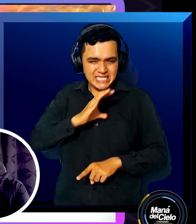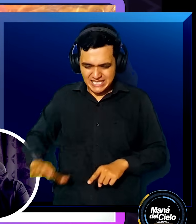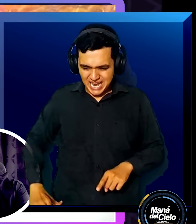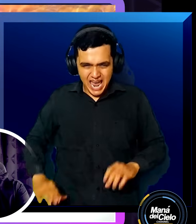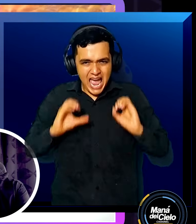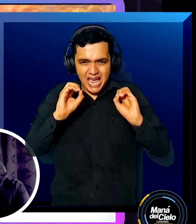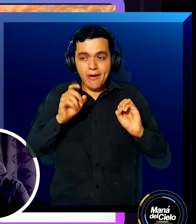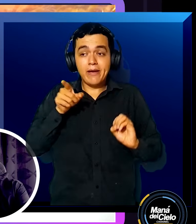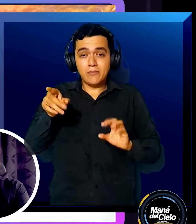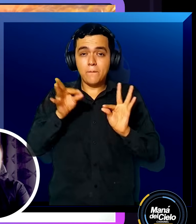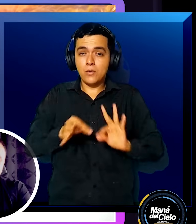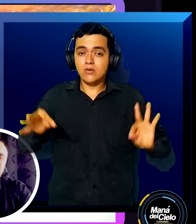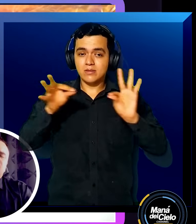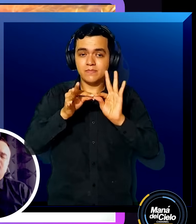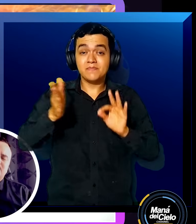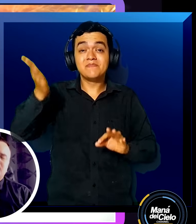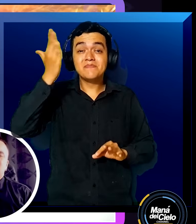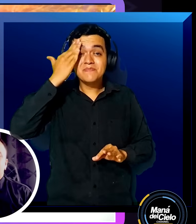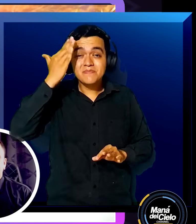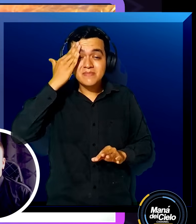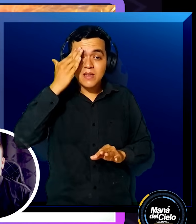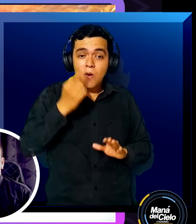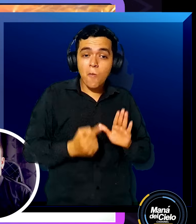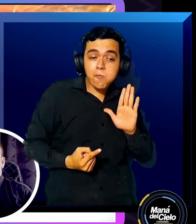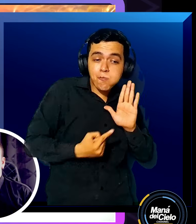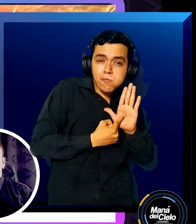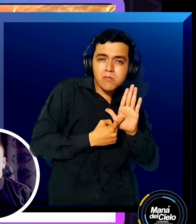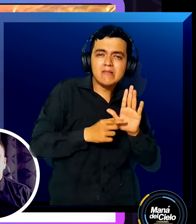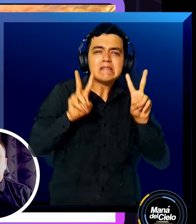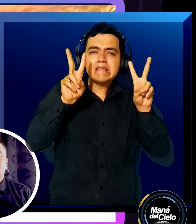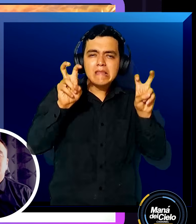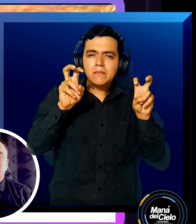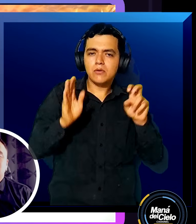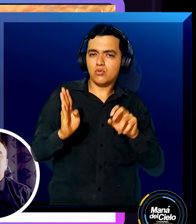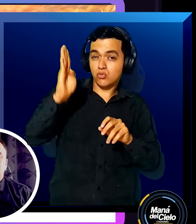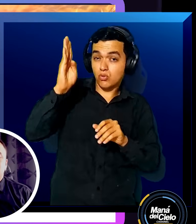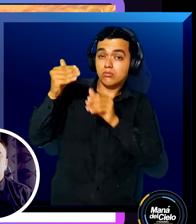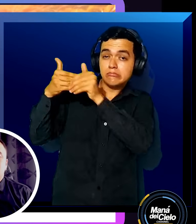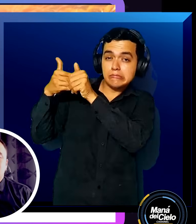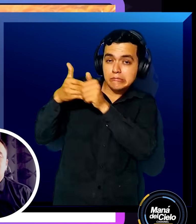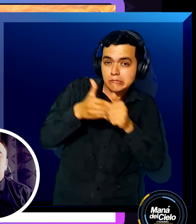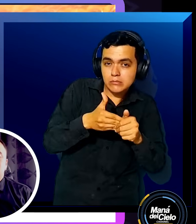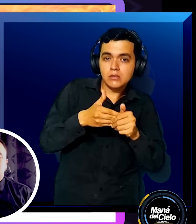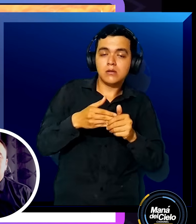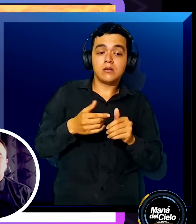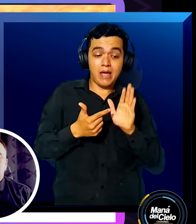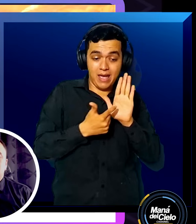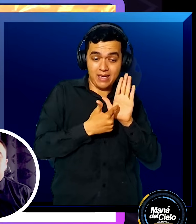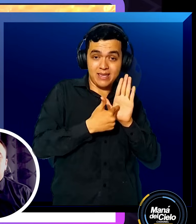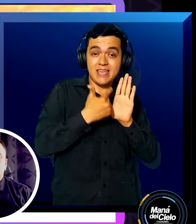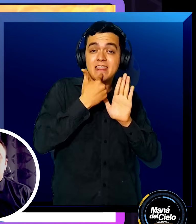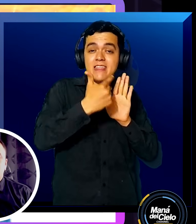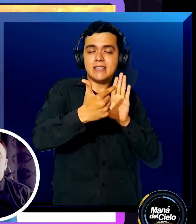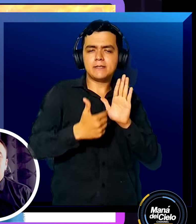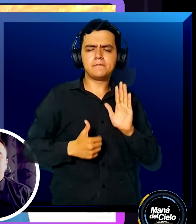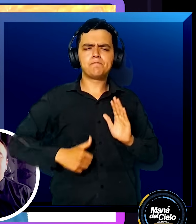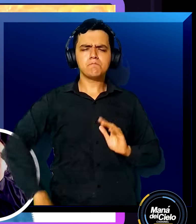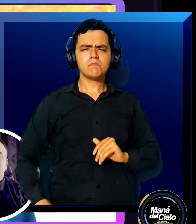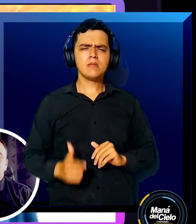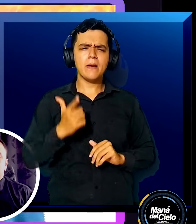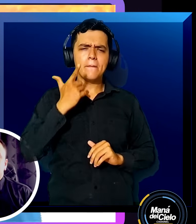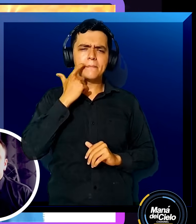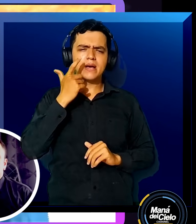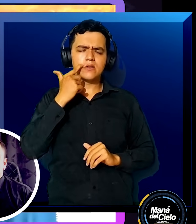Señor, y encima a mí una mejor casita, es que estoy aburrida donde estoy viviendo. nos ha dicho a